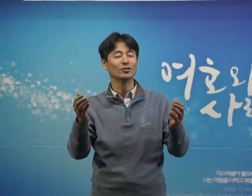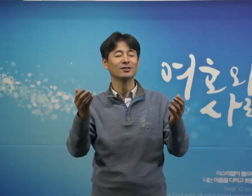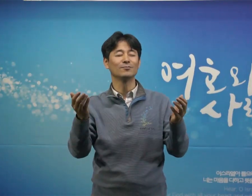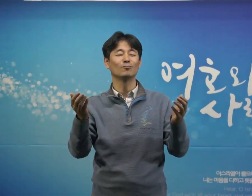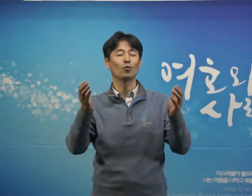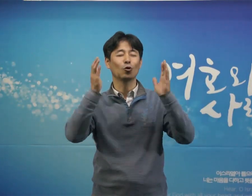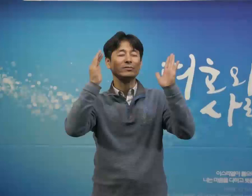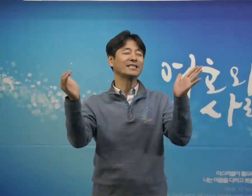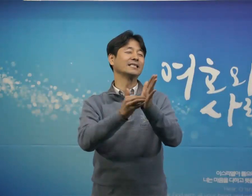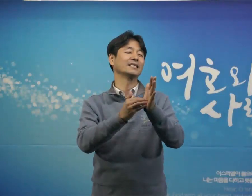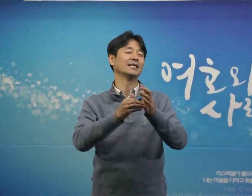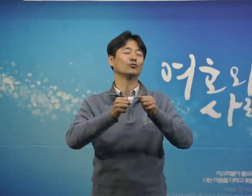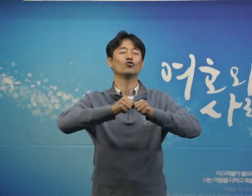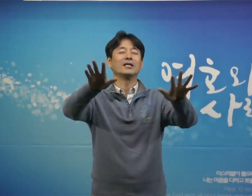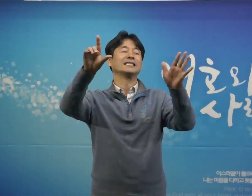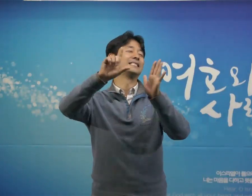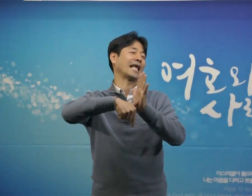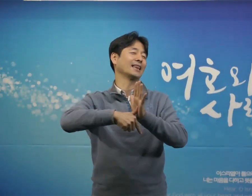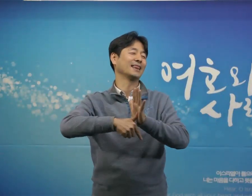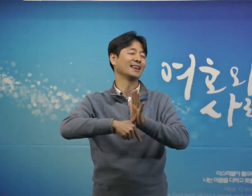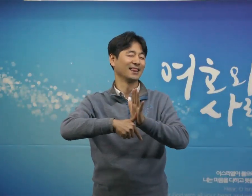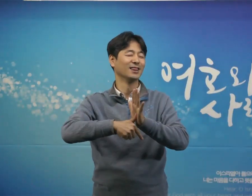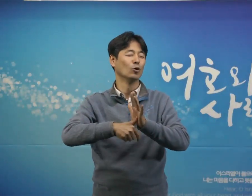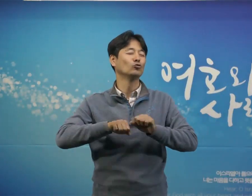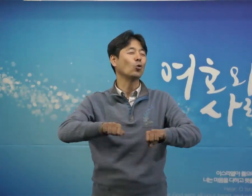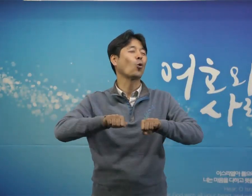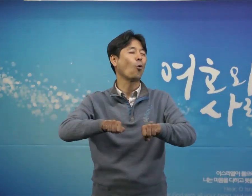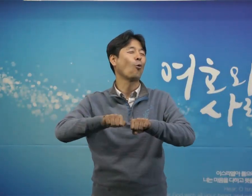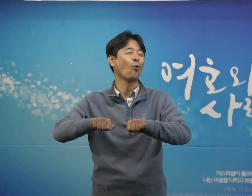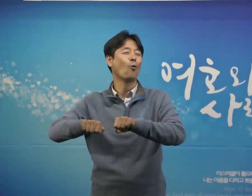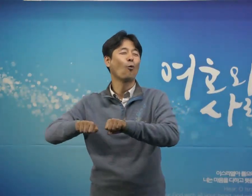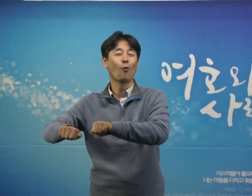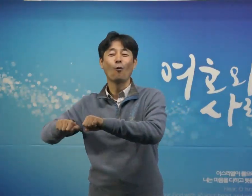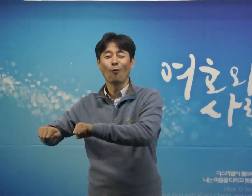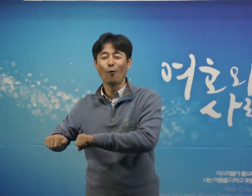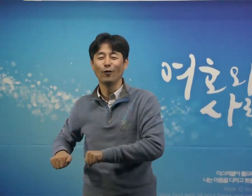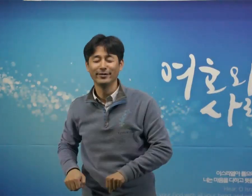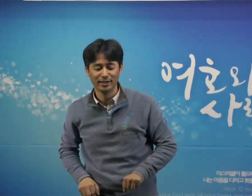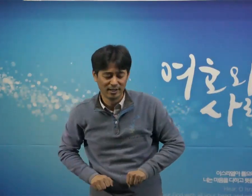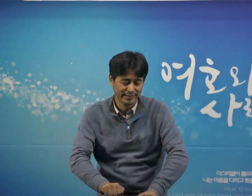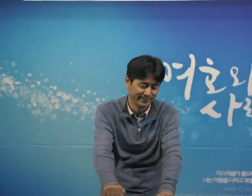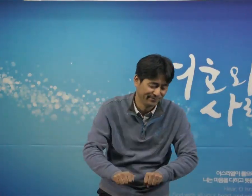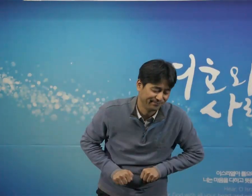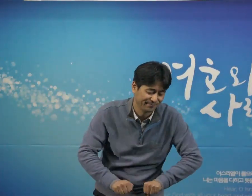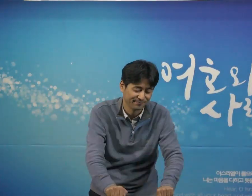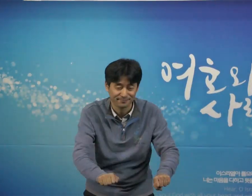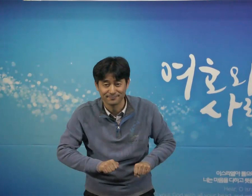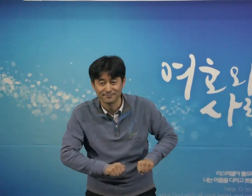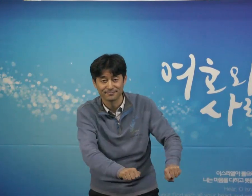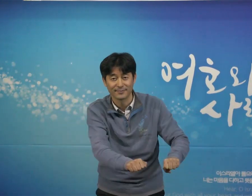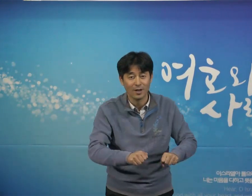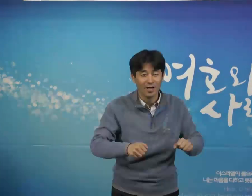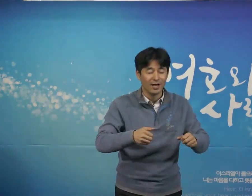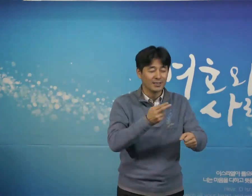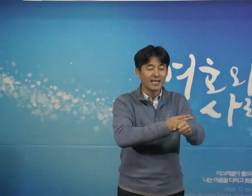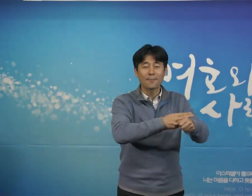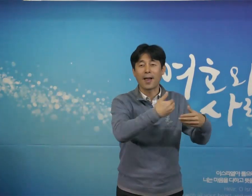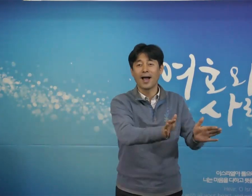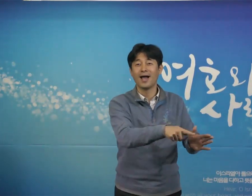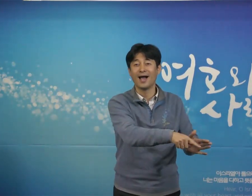저녁 시간이 되어서 이제 공부를 마치고 그 방과 후 시간에 이제 청소를 하고 있었습니다.